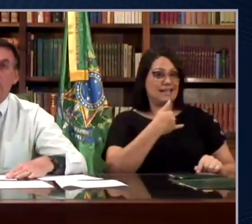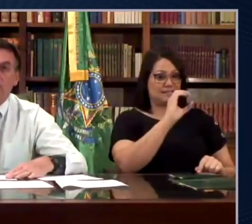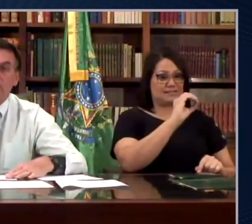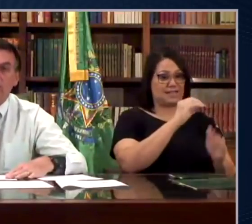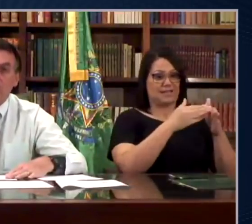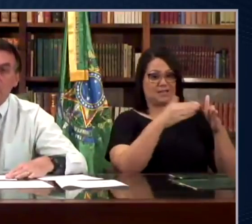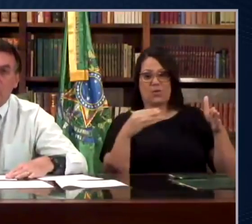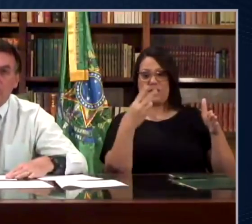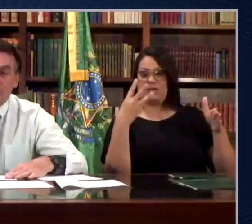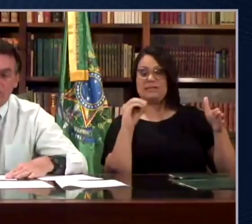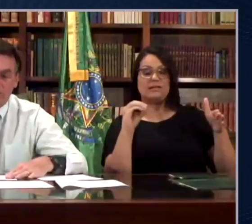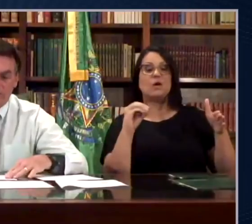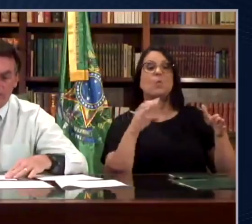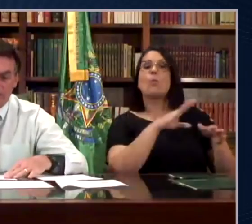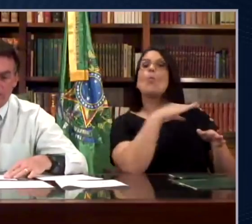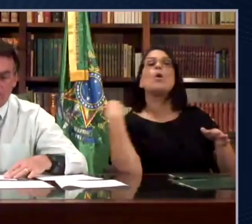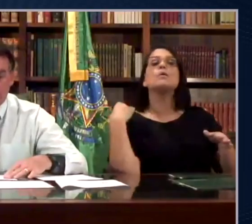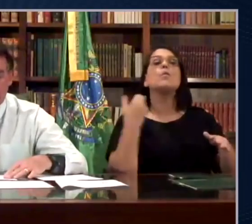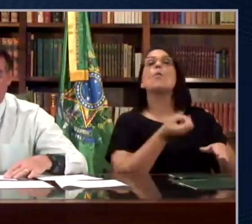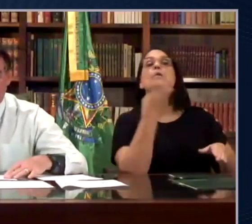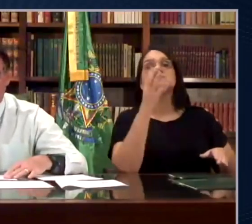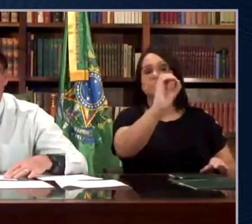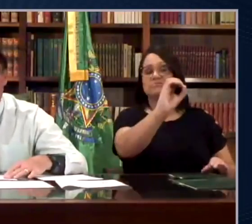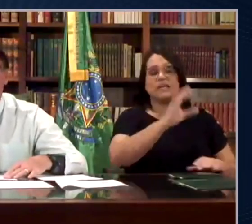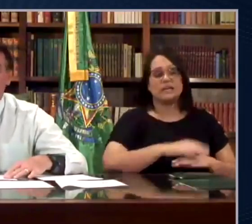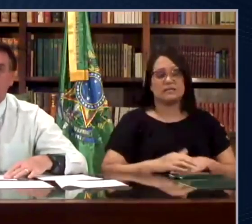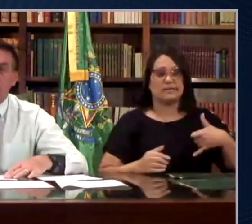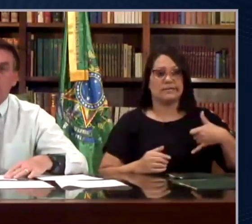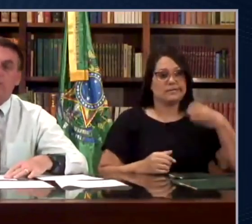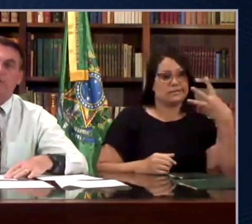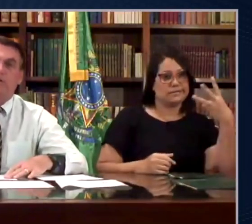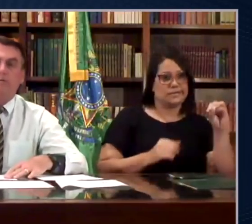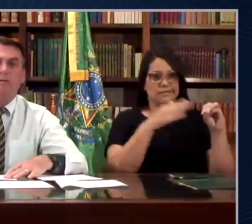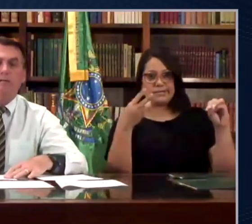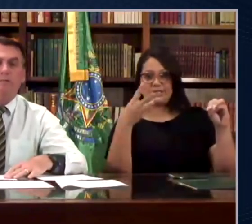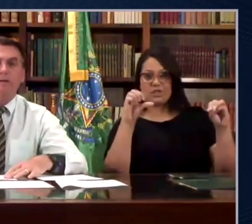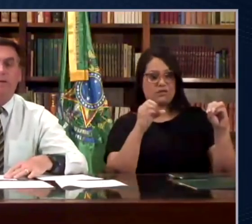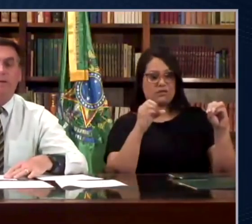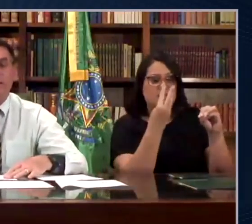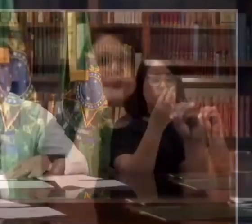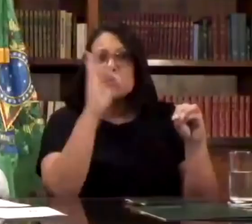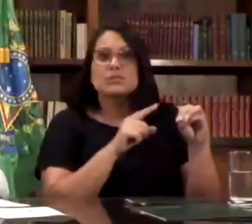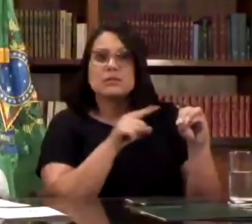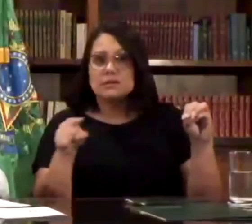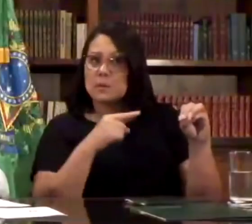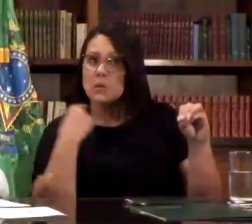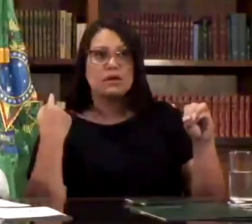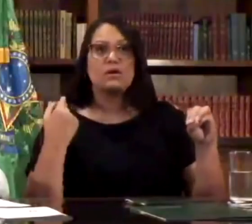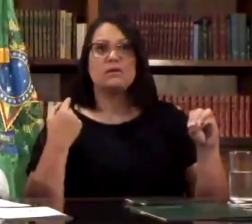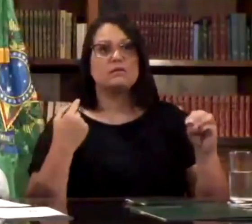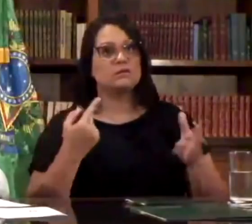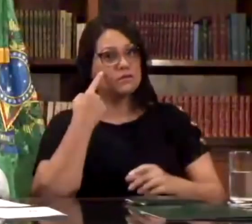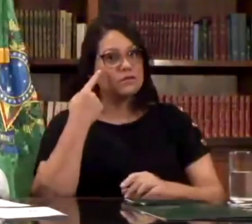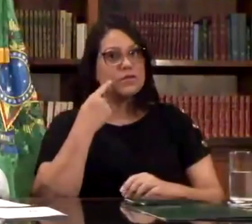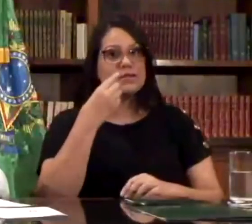anos, zero de óbito no Brasil. De 30 a 39, 3% de óbito. Você pode ver. E mesmo assim,